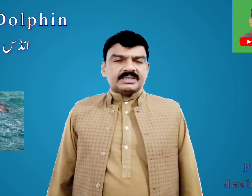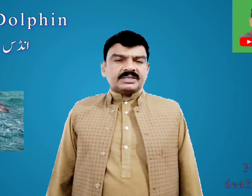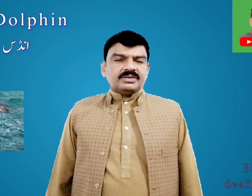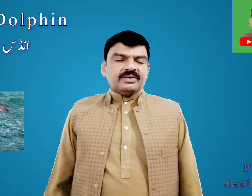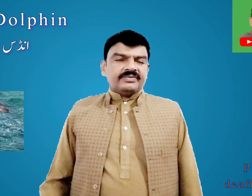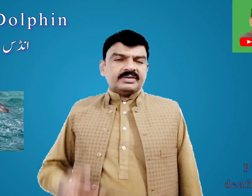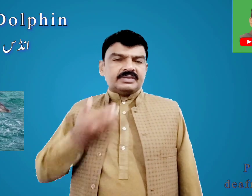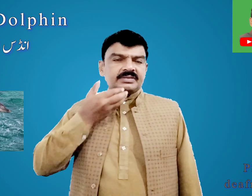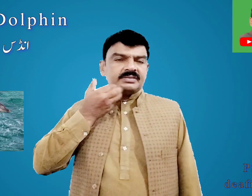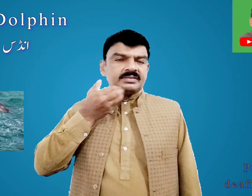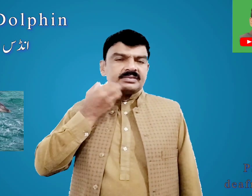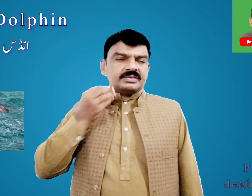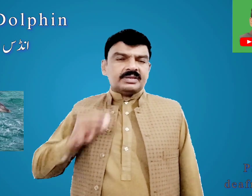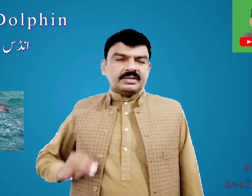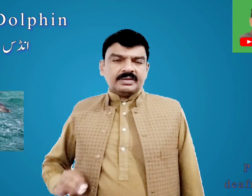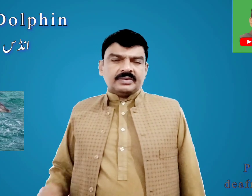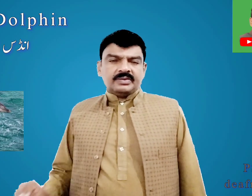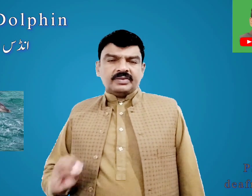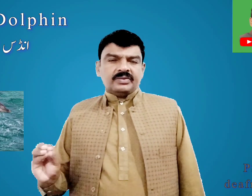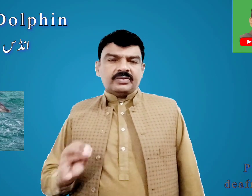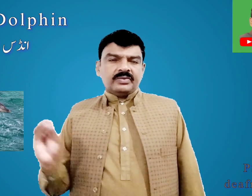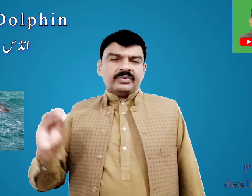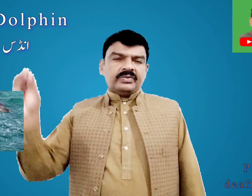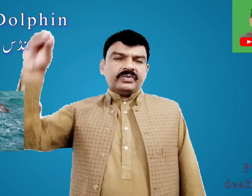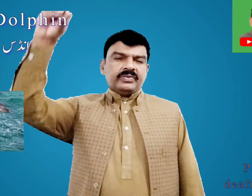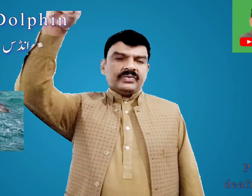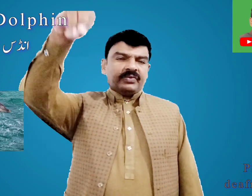indus dolphin, Sindh,